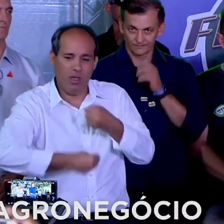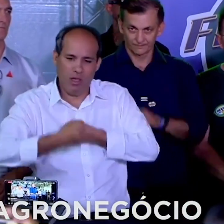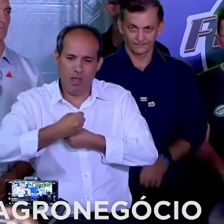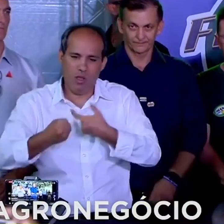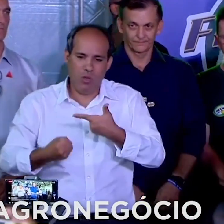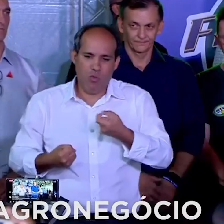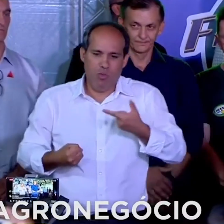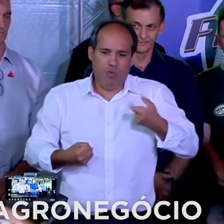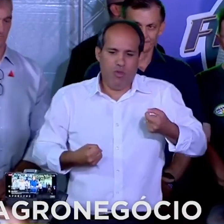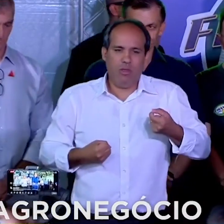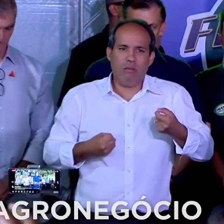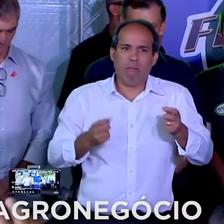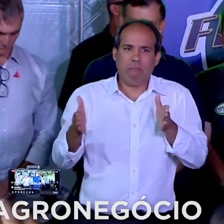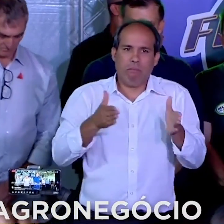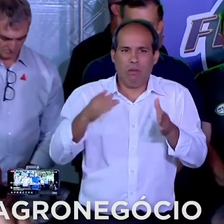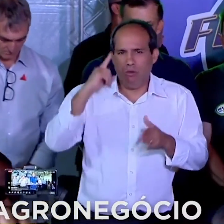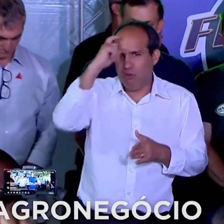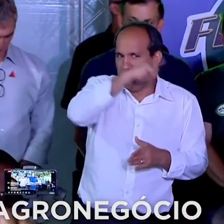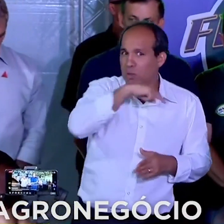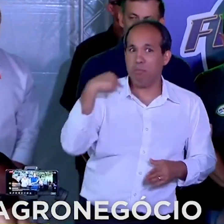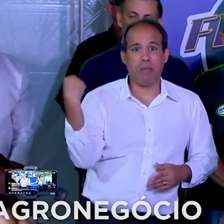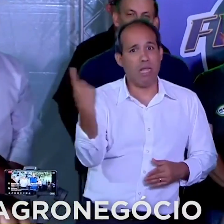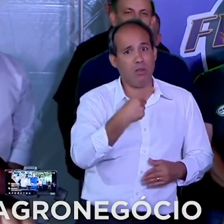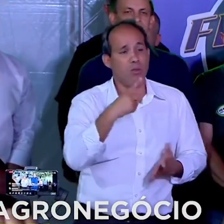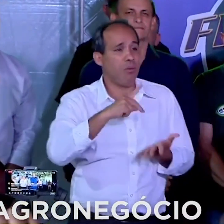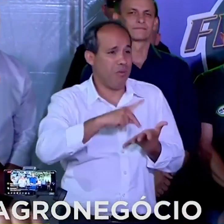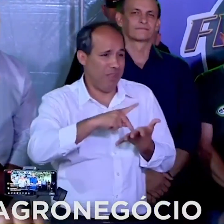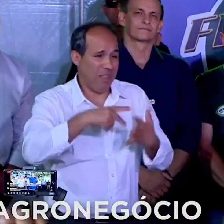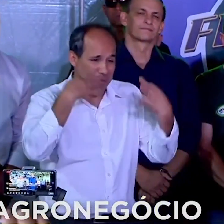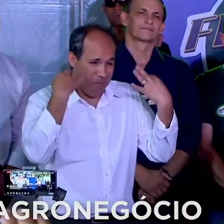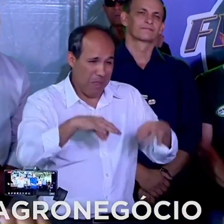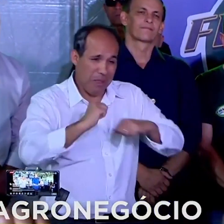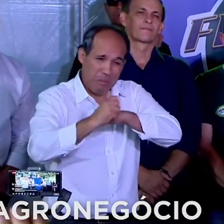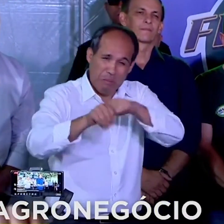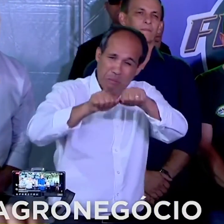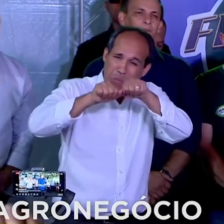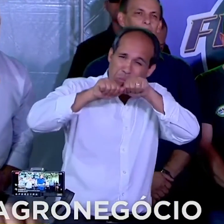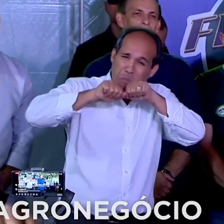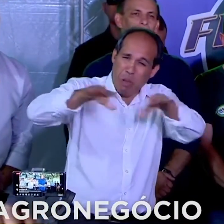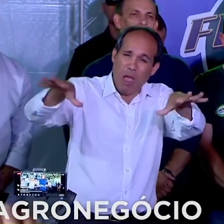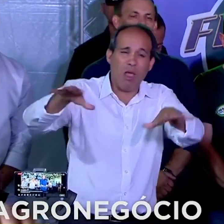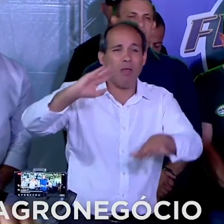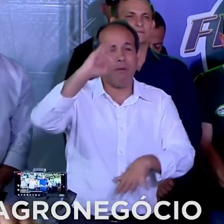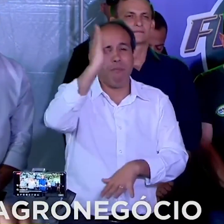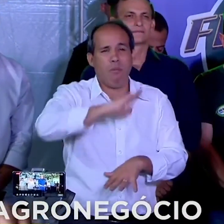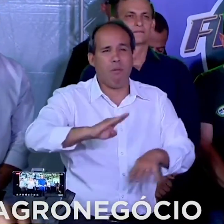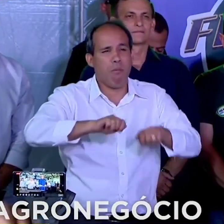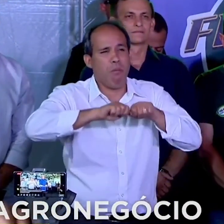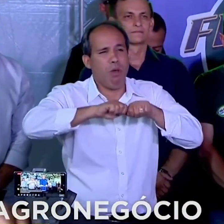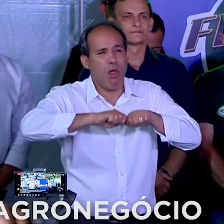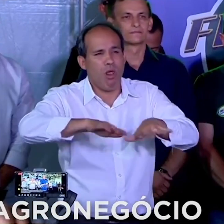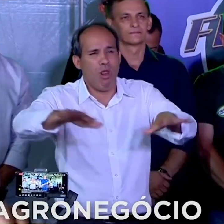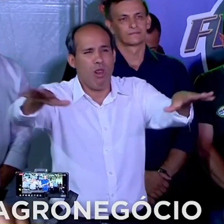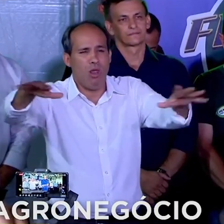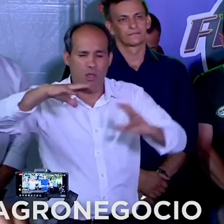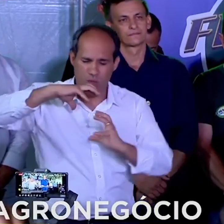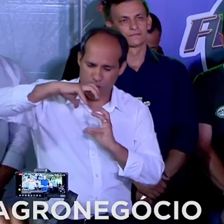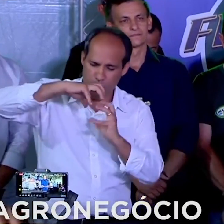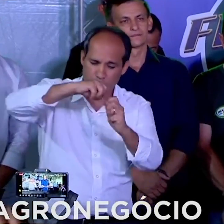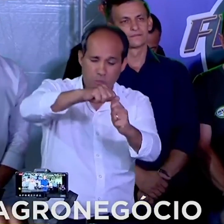difícil para todos nós quando a pandemia realmente se fez presente no Brasil e no mundo todo